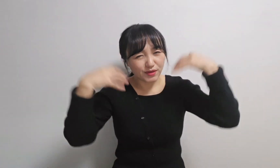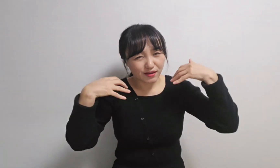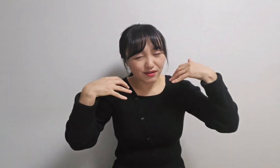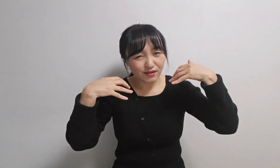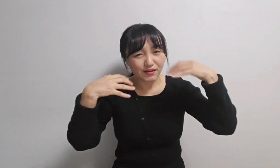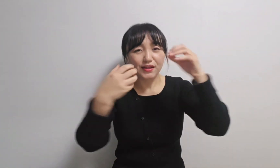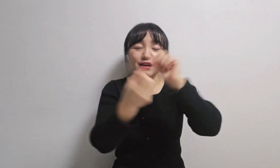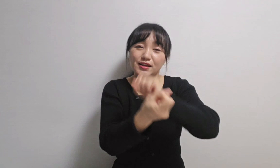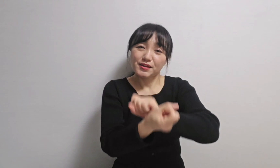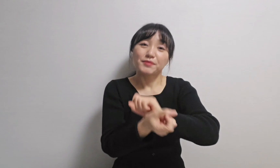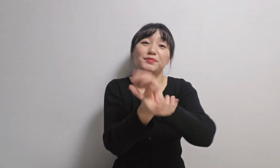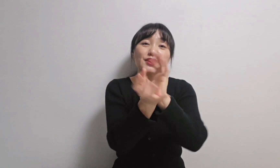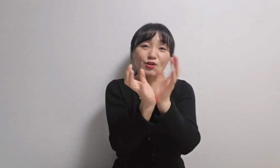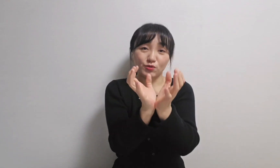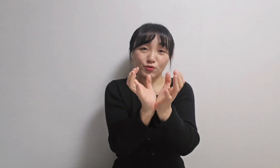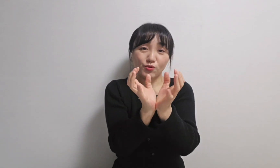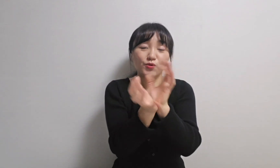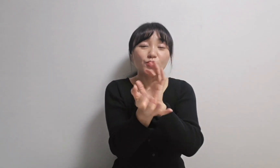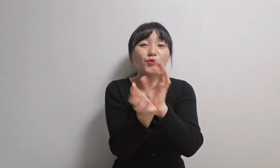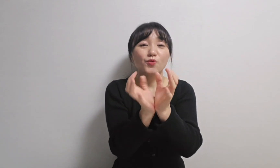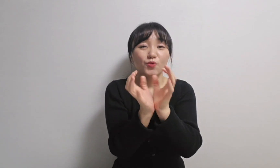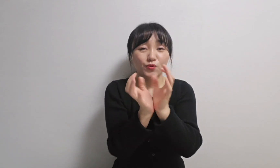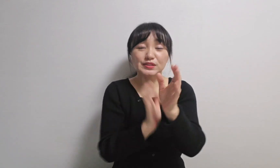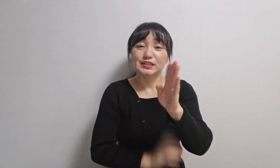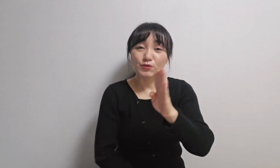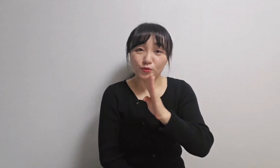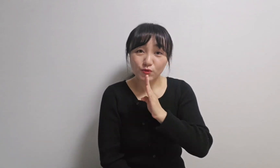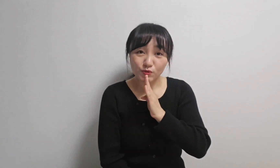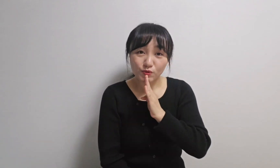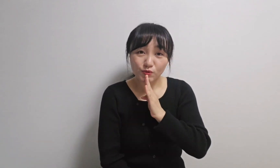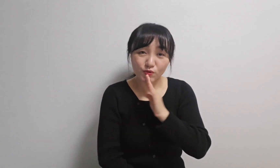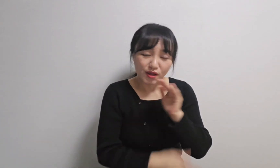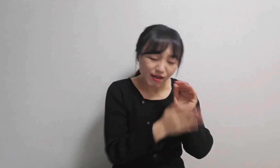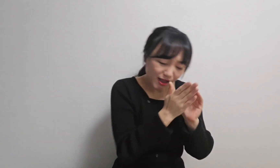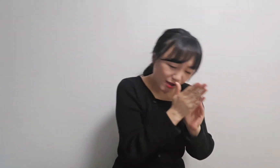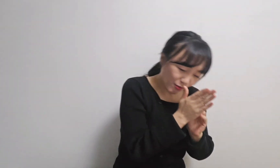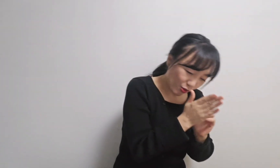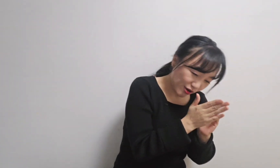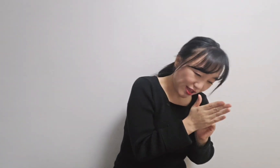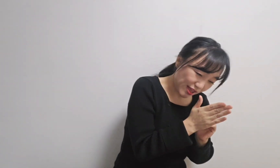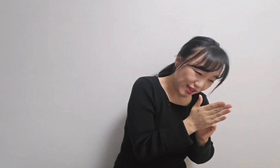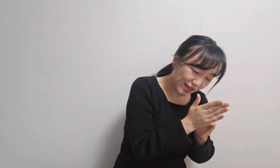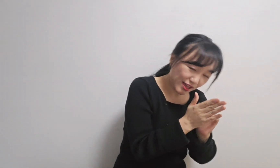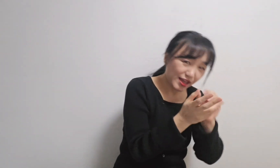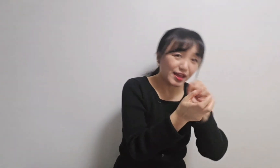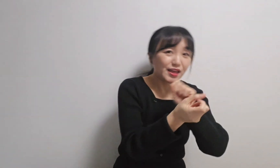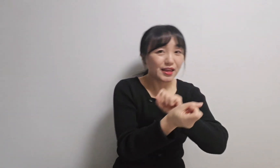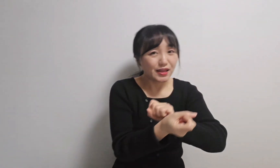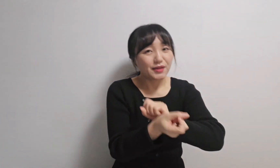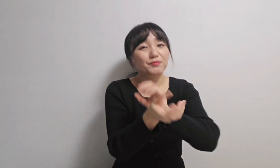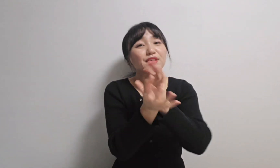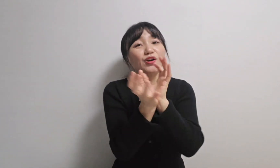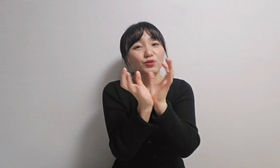여름에 피어도 꽃이고, 몰래